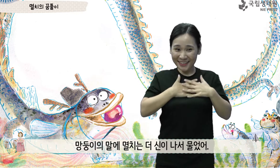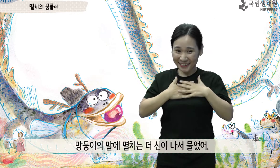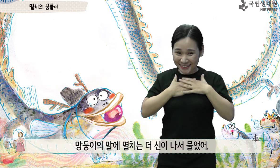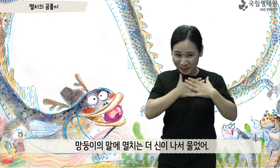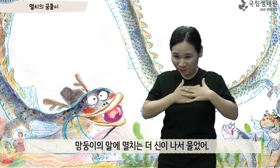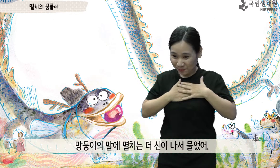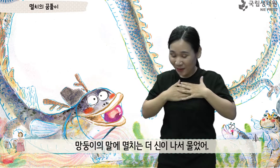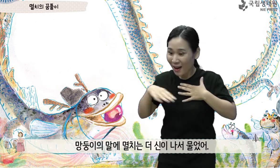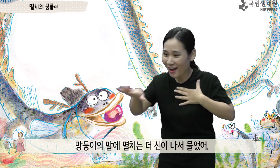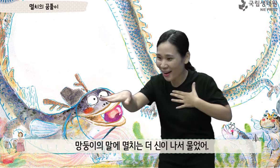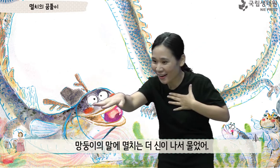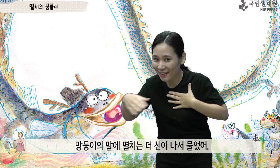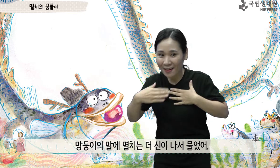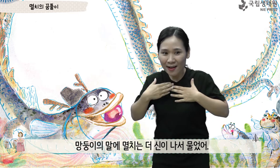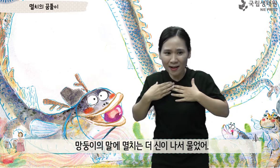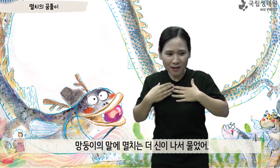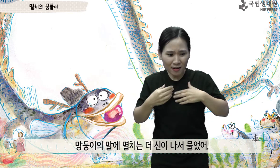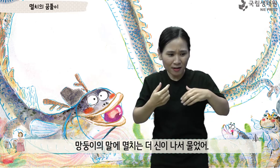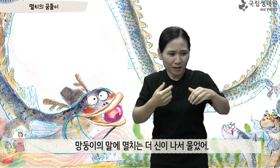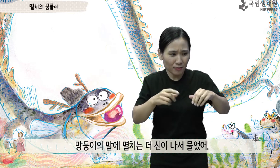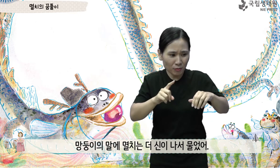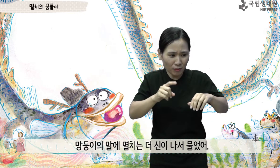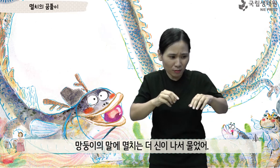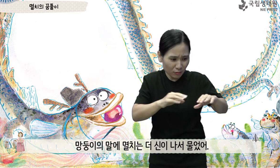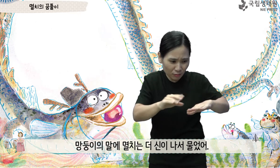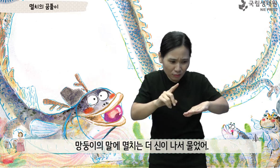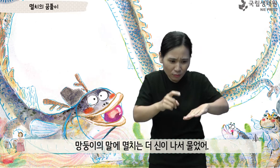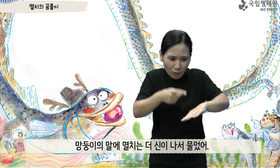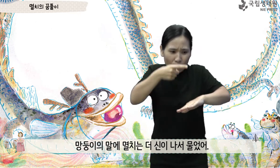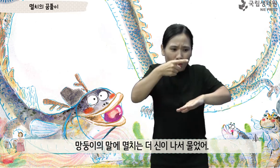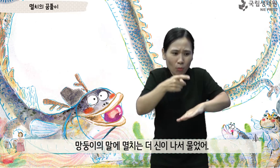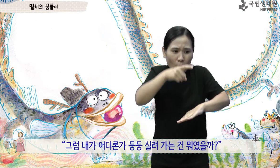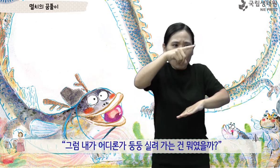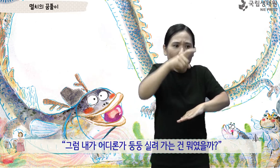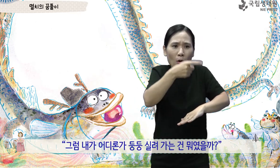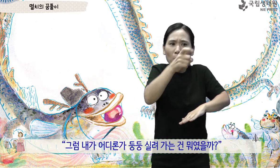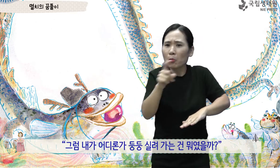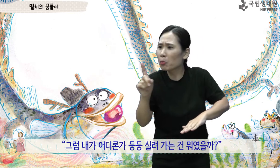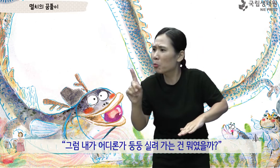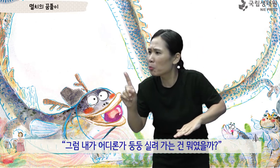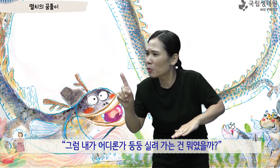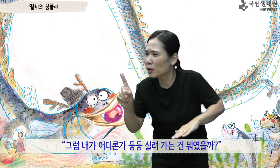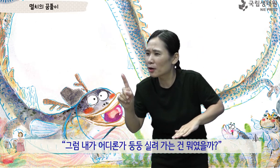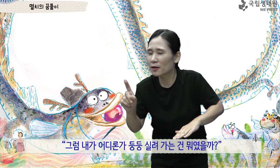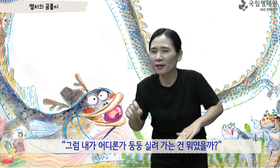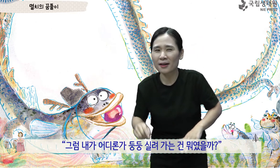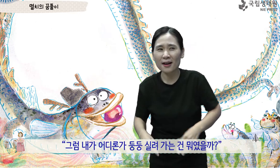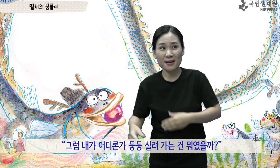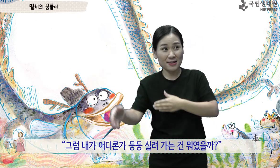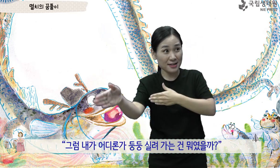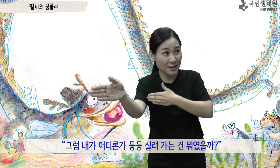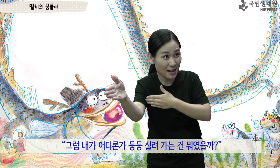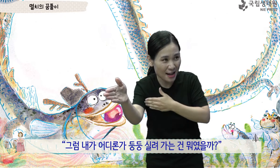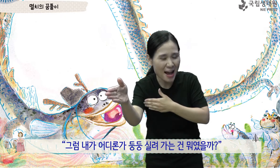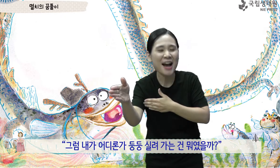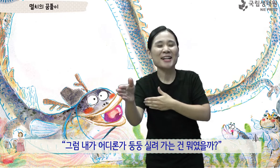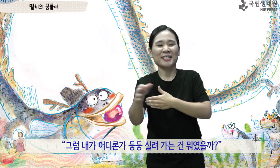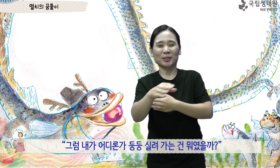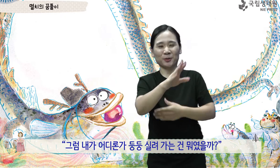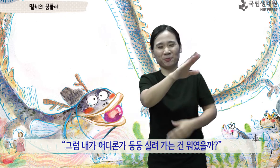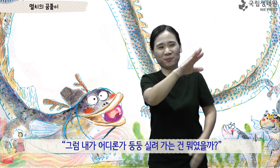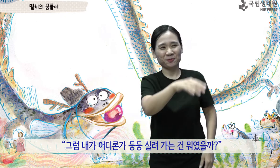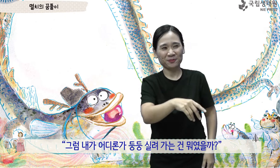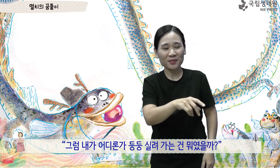망둥이의 말에 멸치는 더 신이 나서 물었어. 그럼 내가 어디론가 둥둥